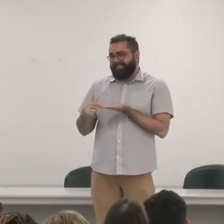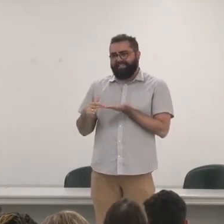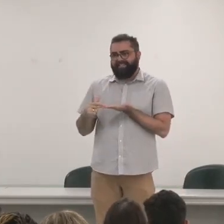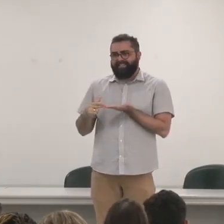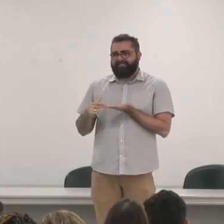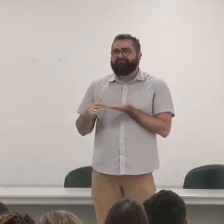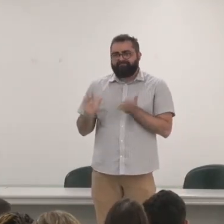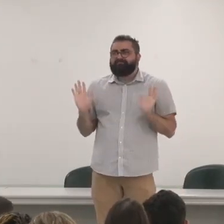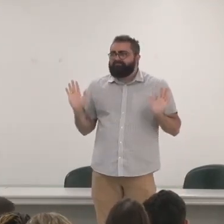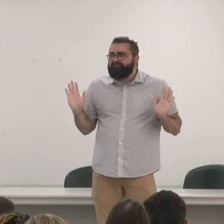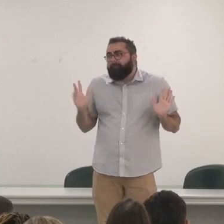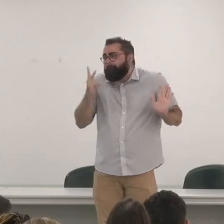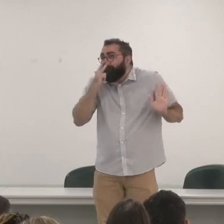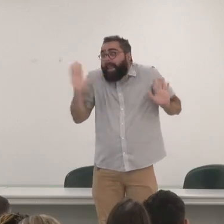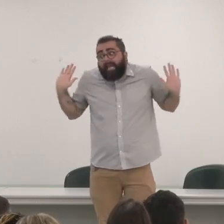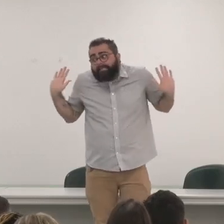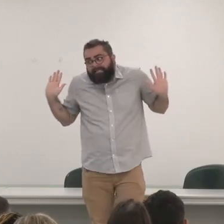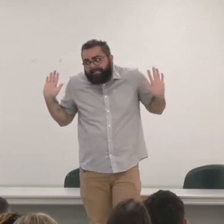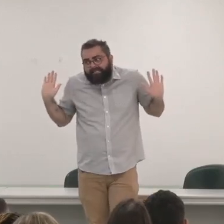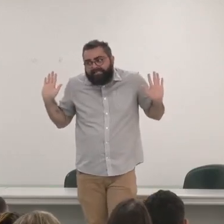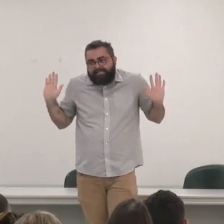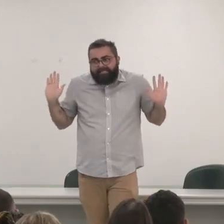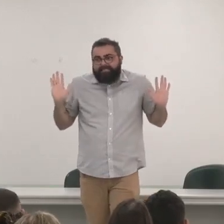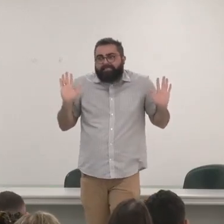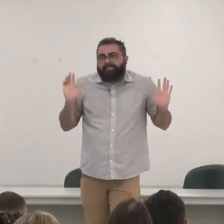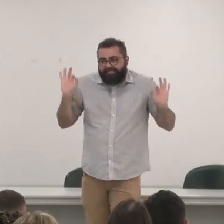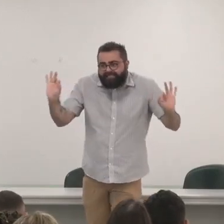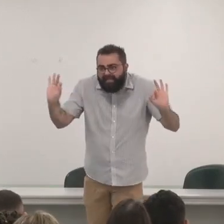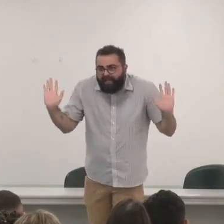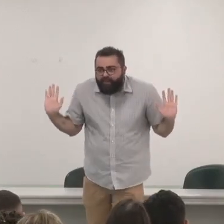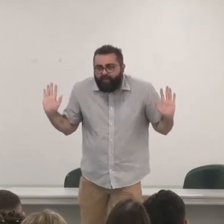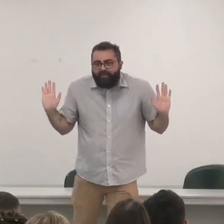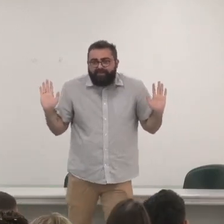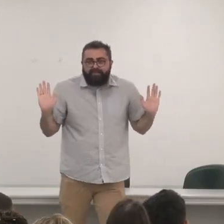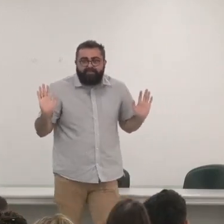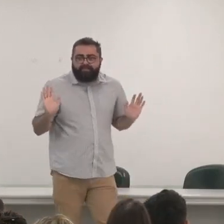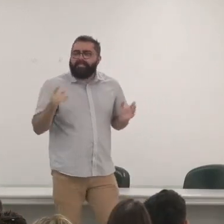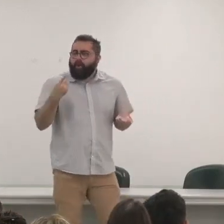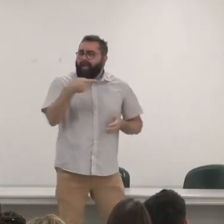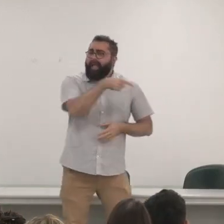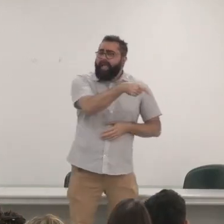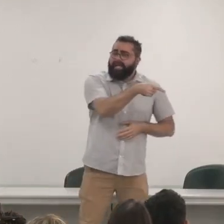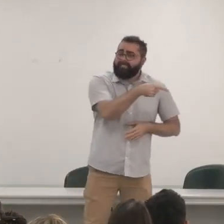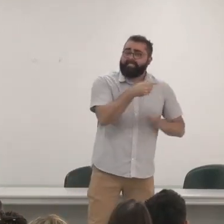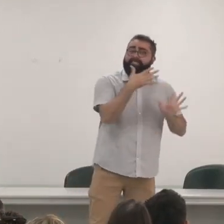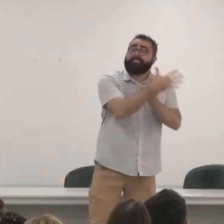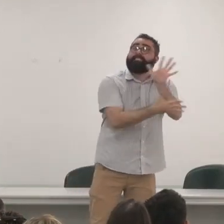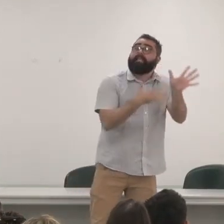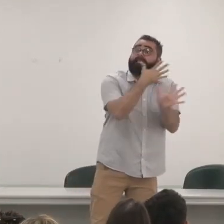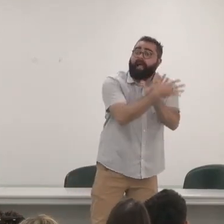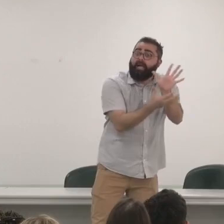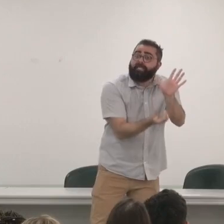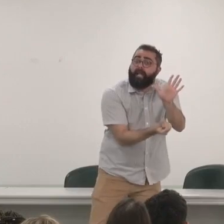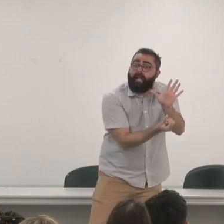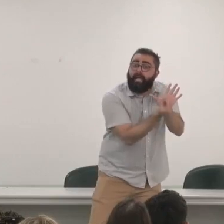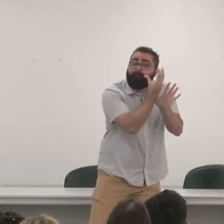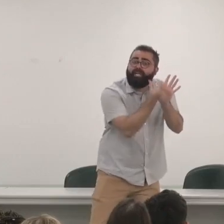línguas possuem pares mínimos, aparentemente, né? Todas as línguas possuem pares mínimos até onde a